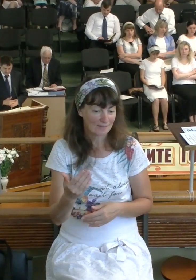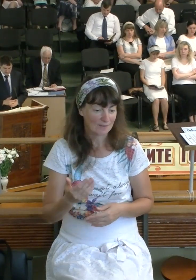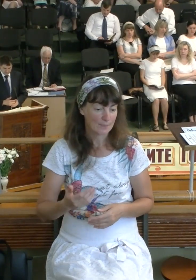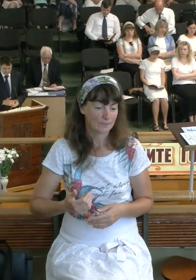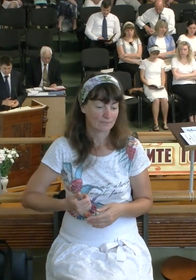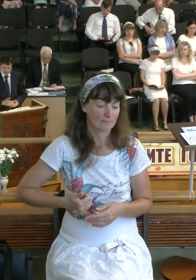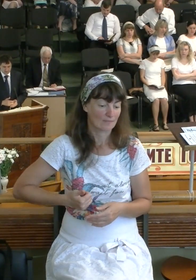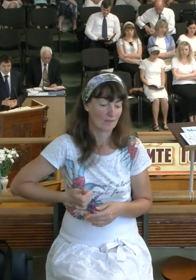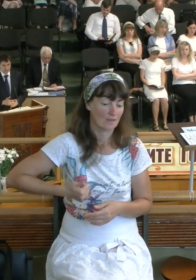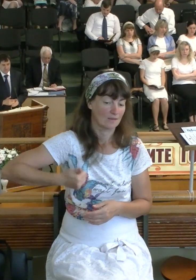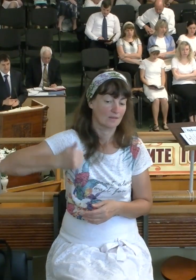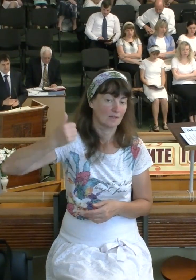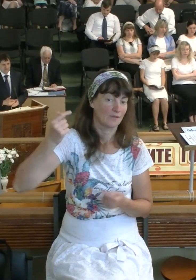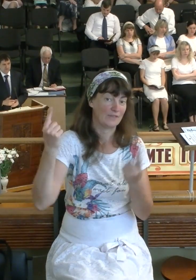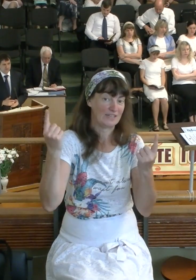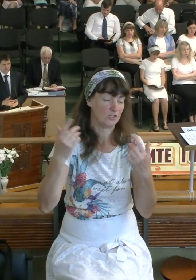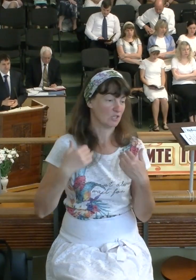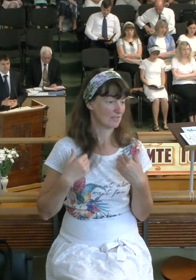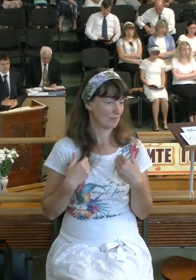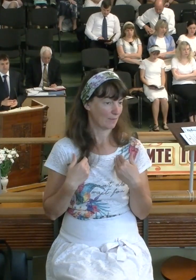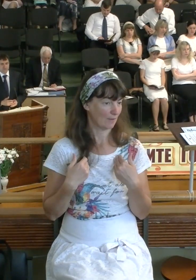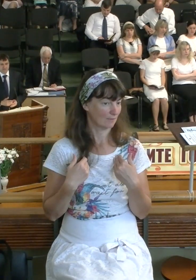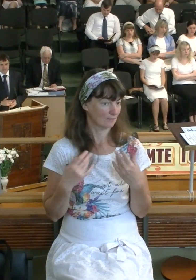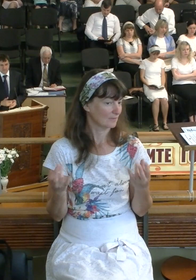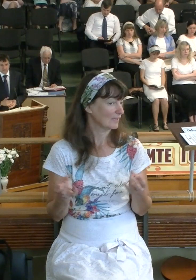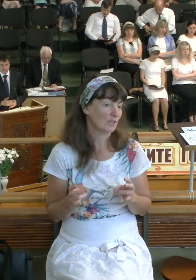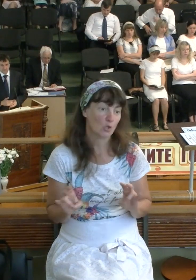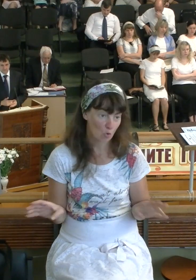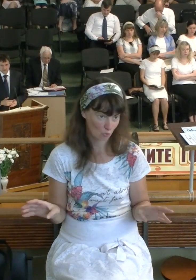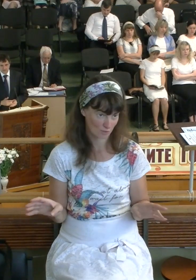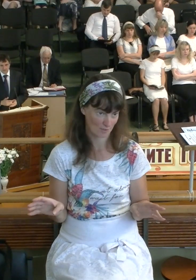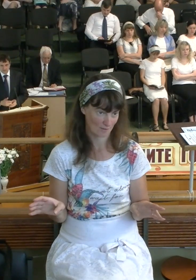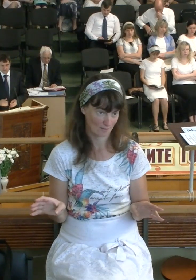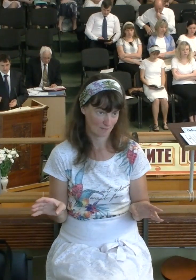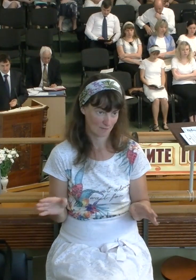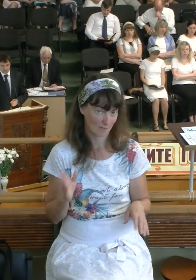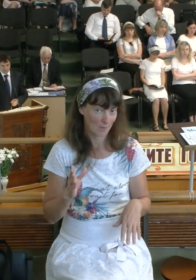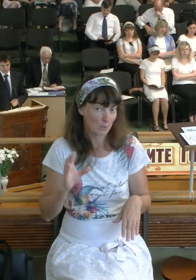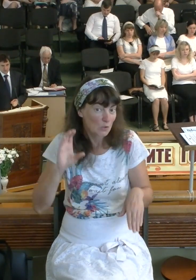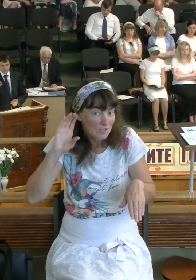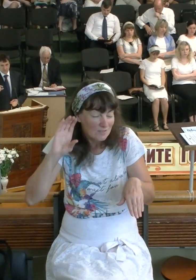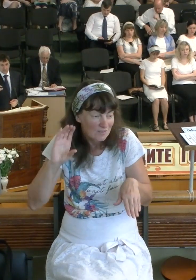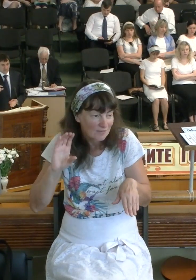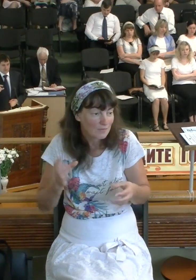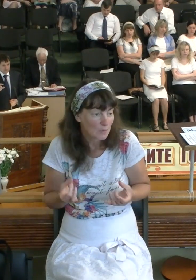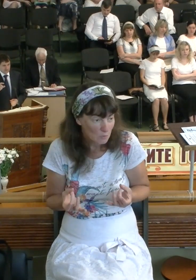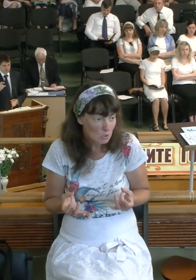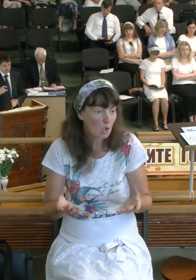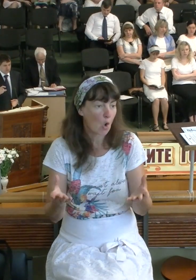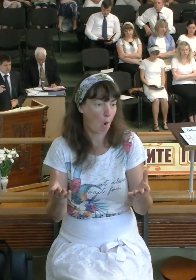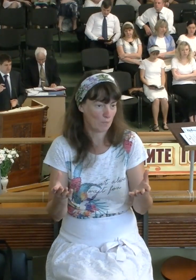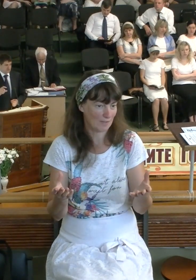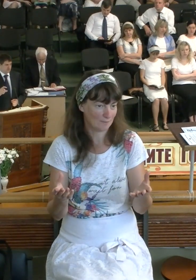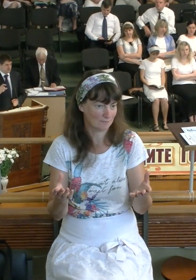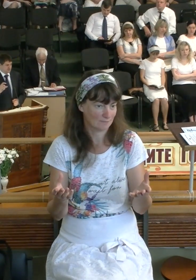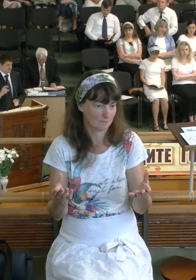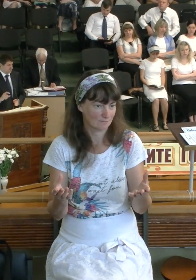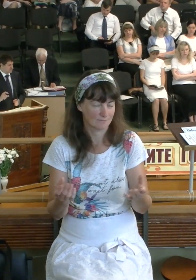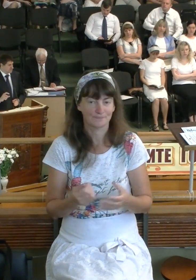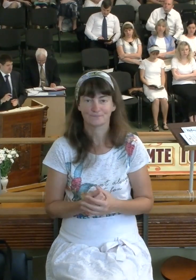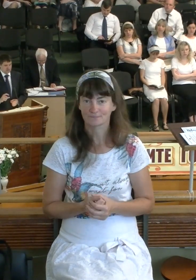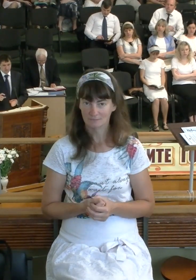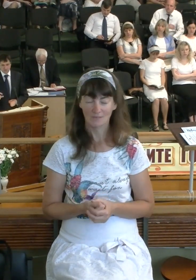знаете, исполнение Духом Святым – это подчинение себя. Это то, что я должен